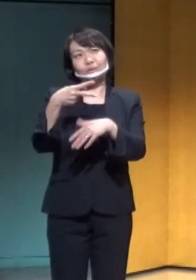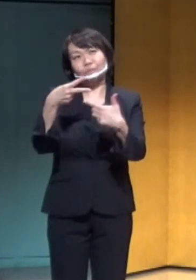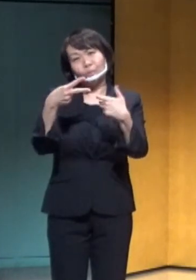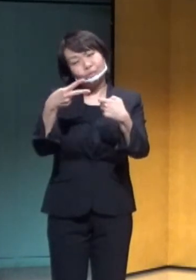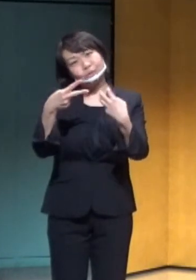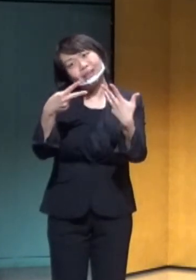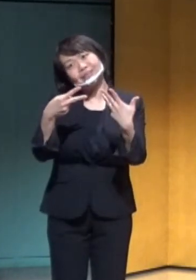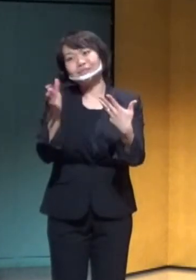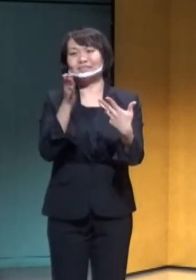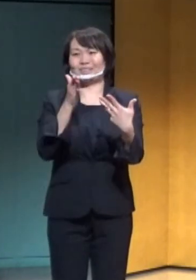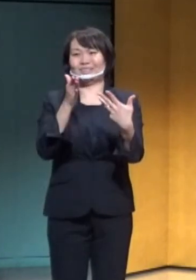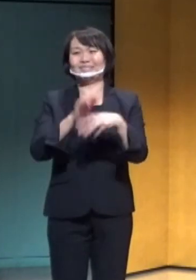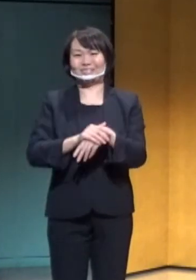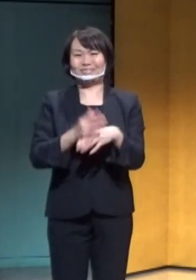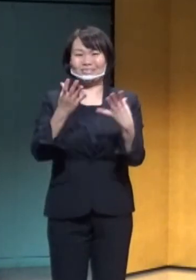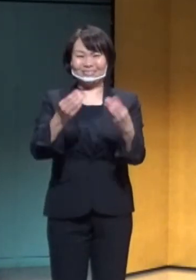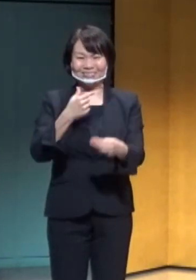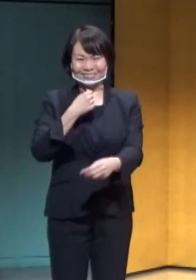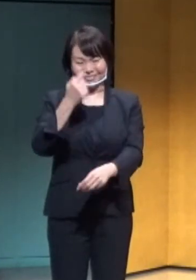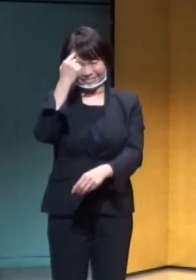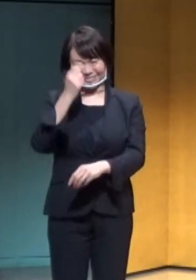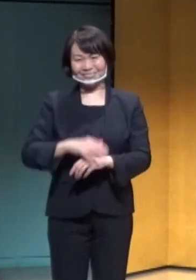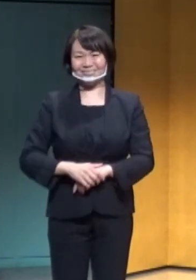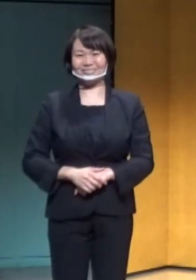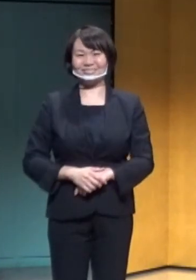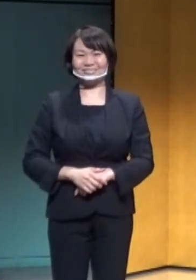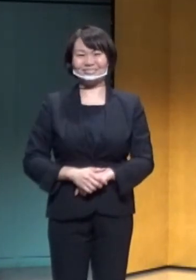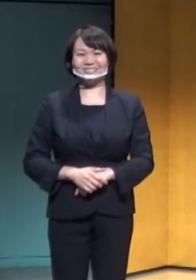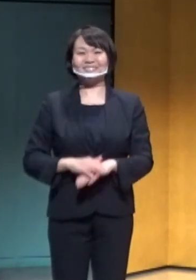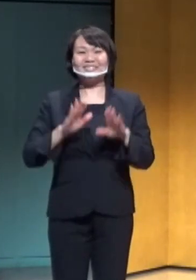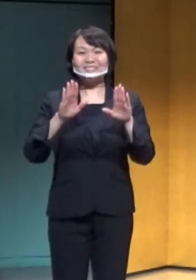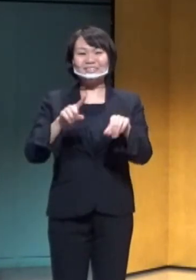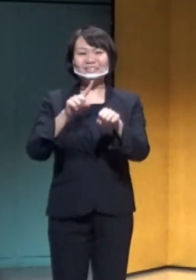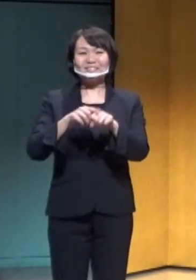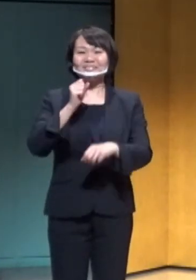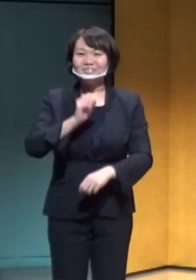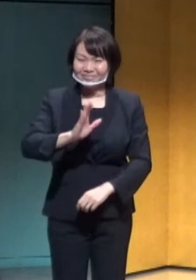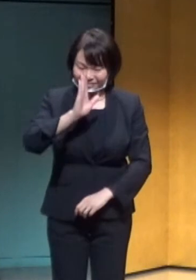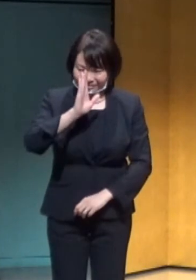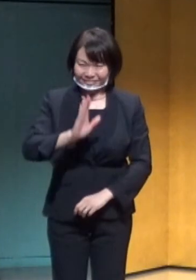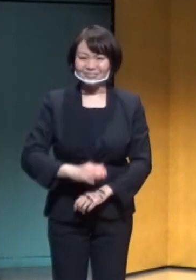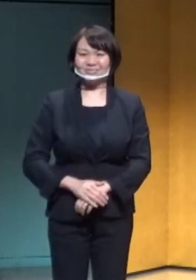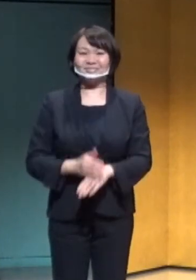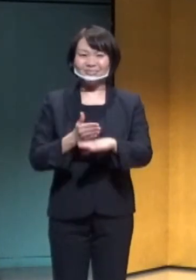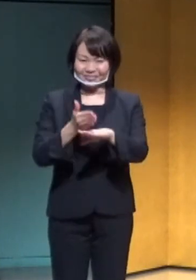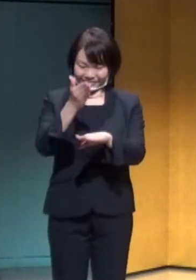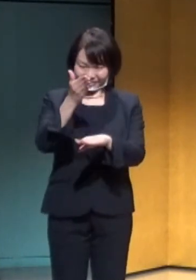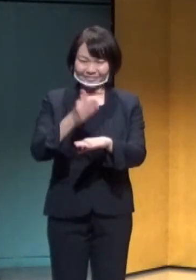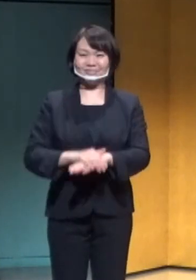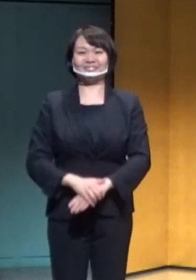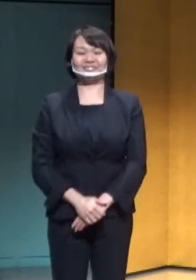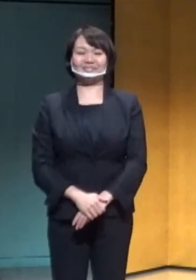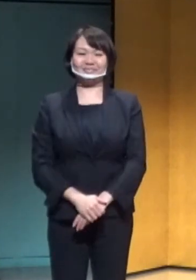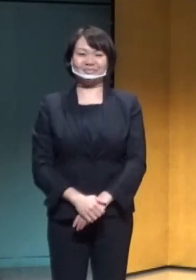ので、ご挨拶とさせていただきたいと思います。本年もどうぞよろしくお願い申し上げます。ありがとうございました。